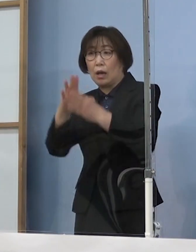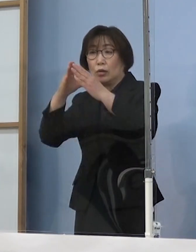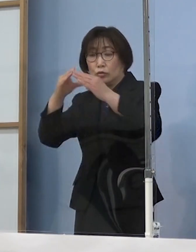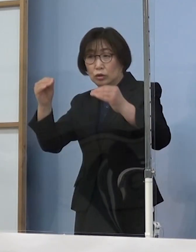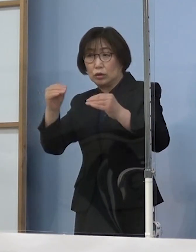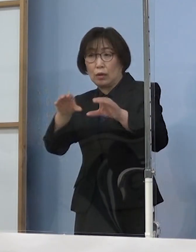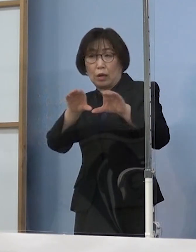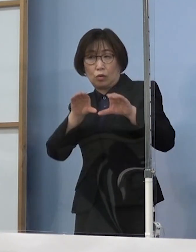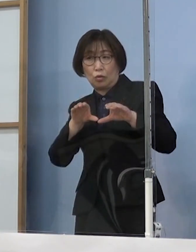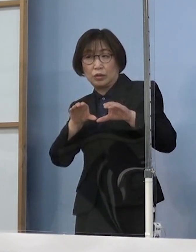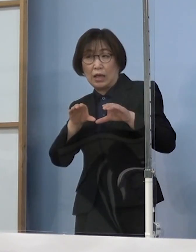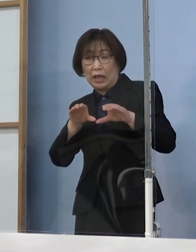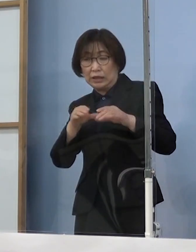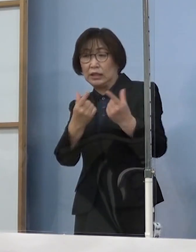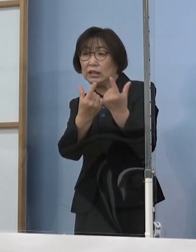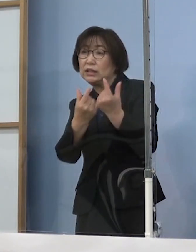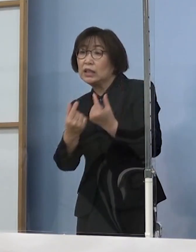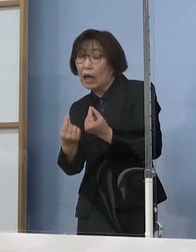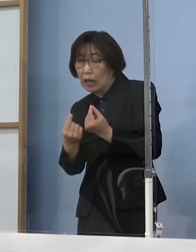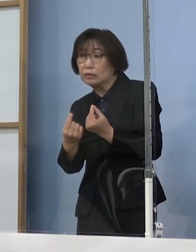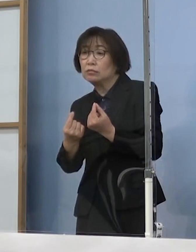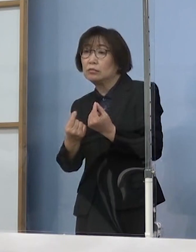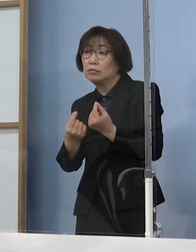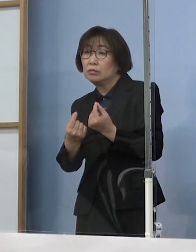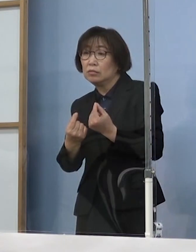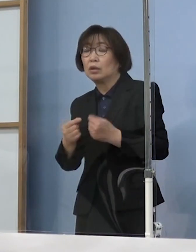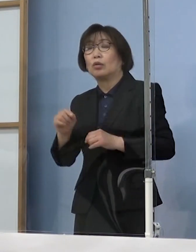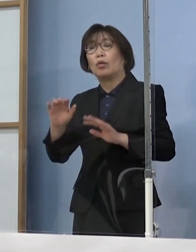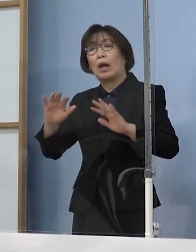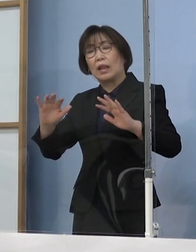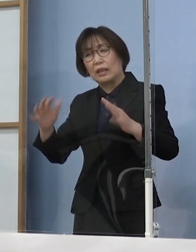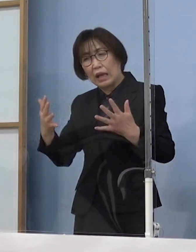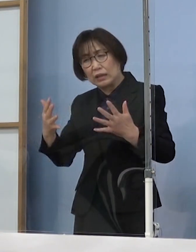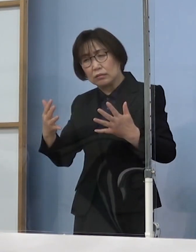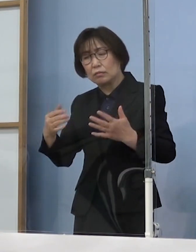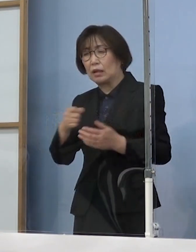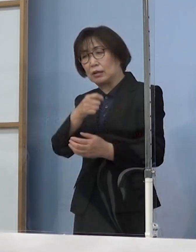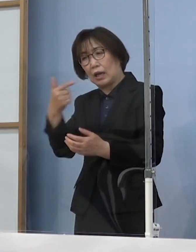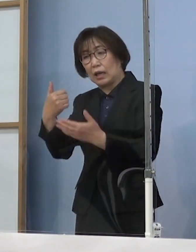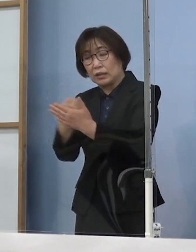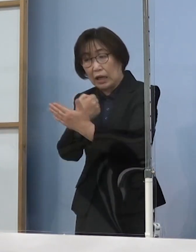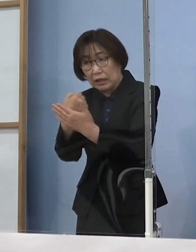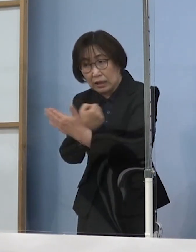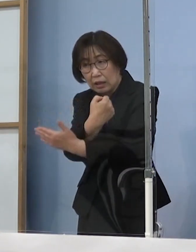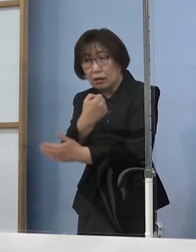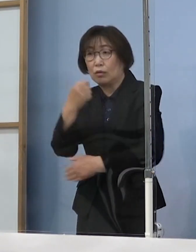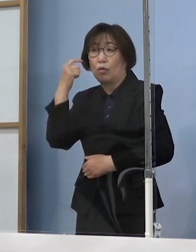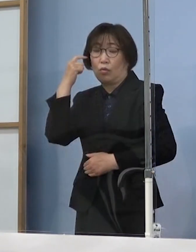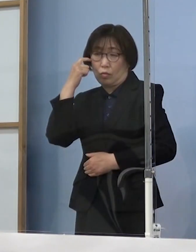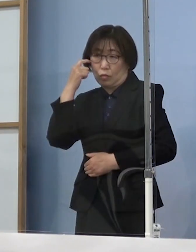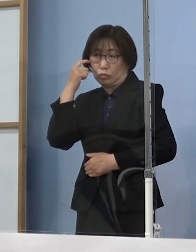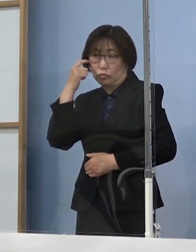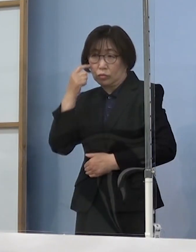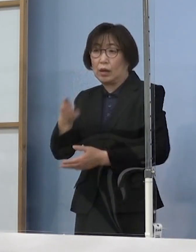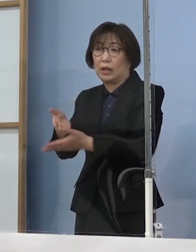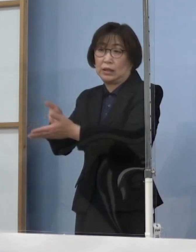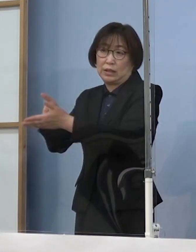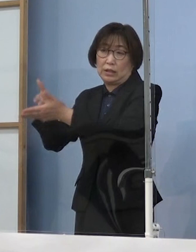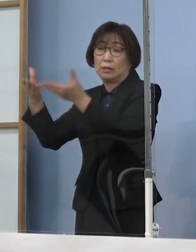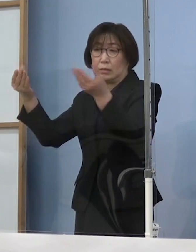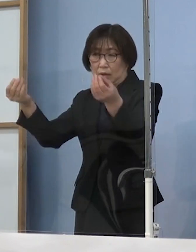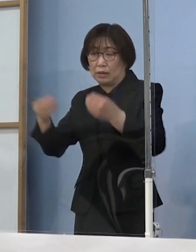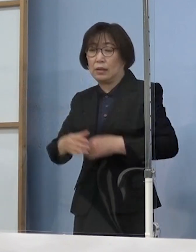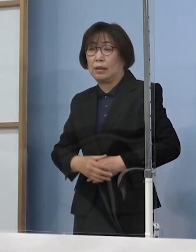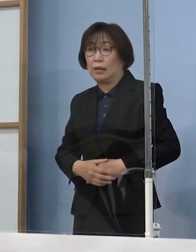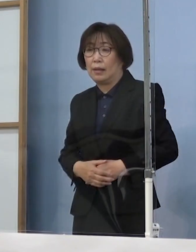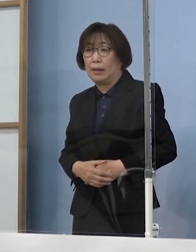く、まあ、こうした点が今回なかったのは大変残念だな、そうした思いも言わせていただいたところでありました